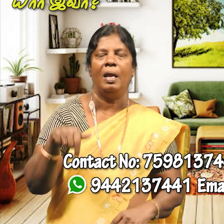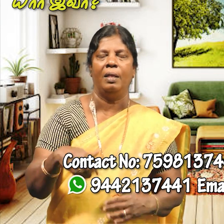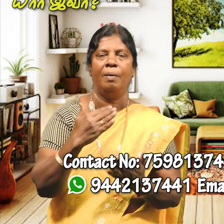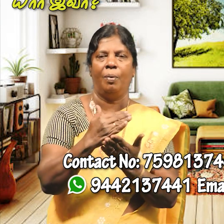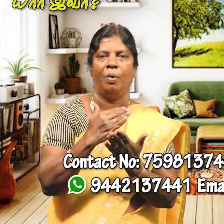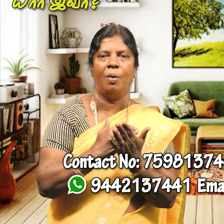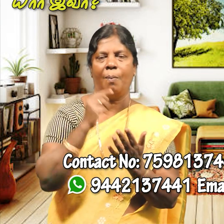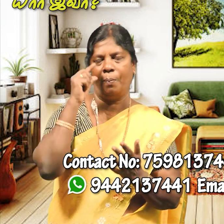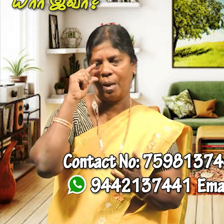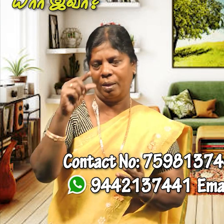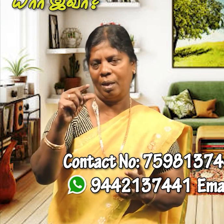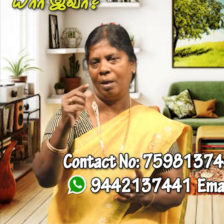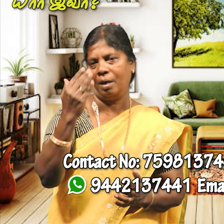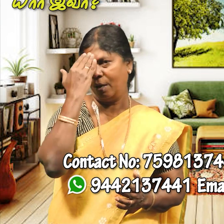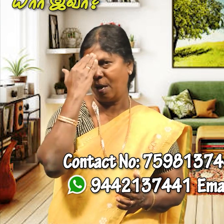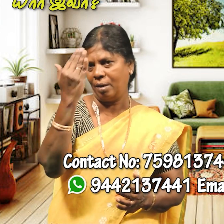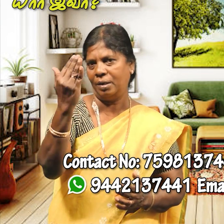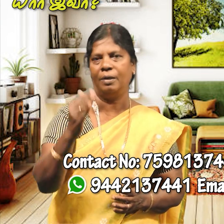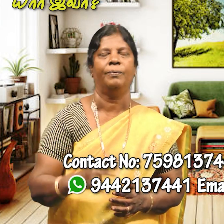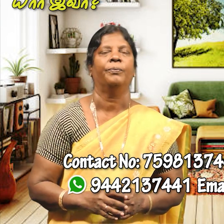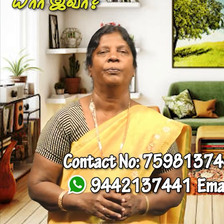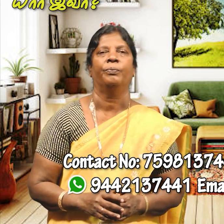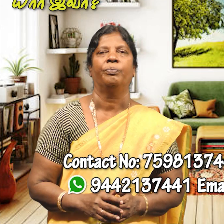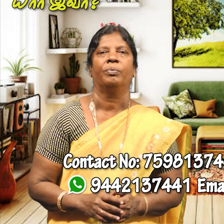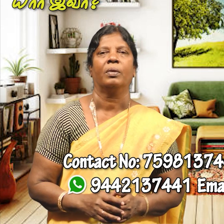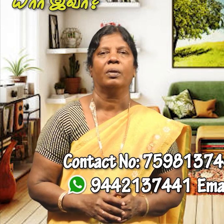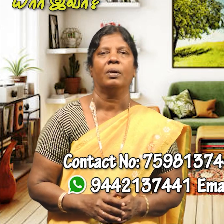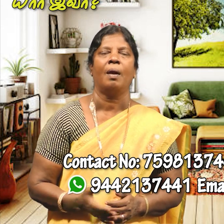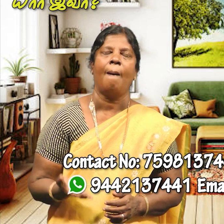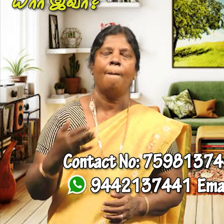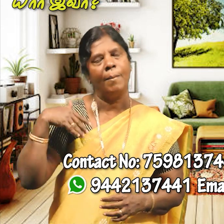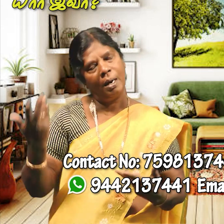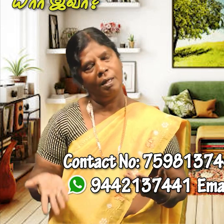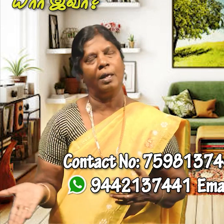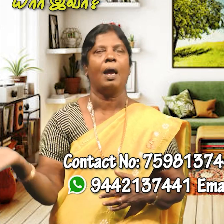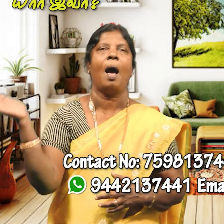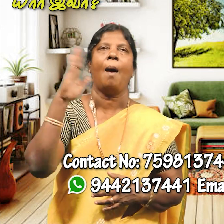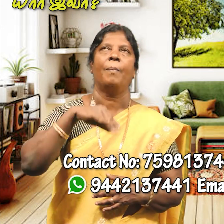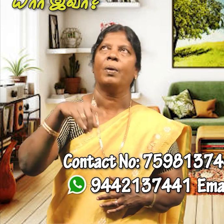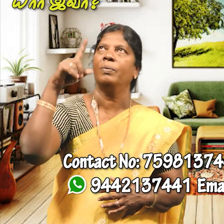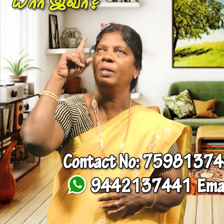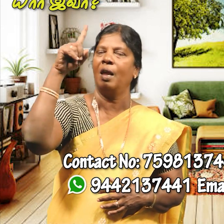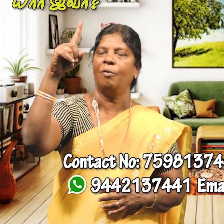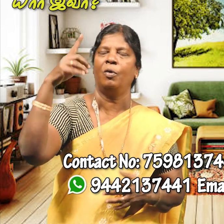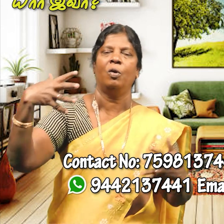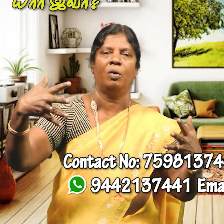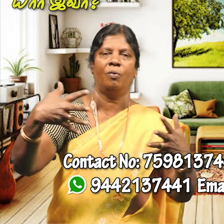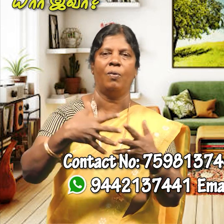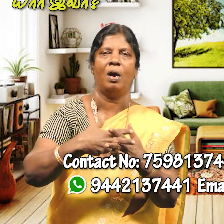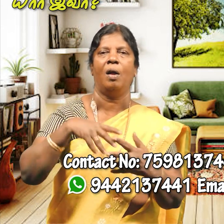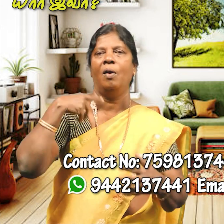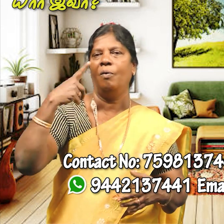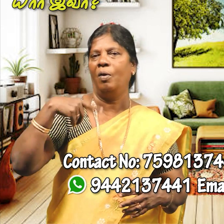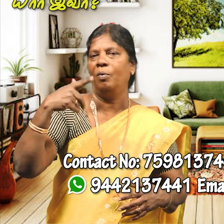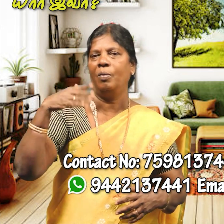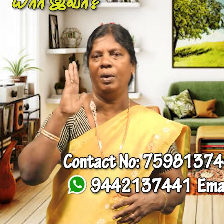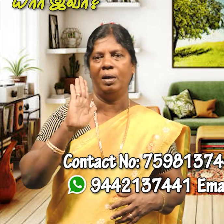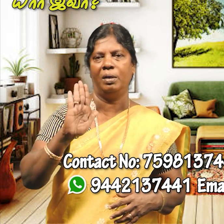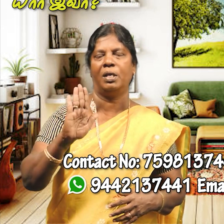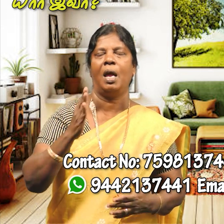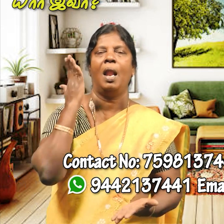நேரம் இந்நிகழ்ச்சியை கண்டு கழித்தமைக்கு நன்றி. மரணத்திற்கு பின் தெய்வத்தோடு வாழுவோம்